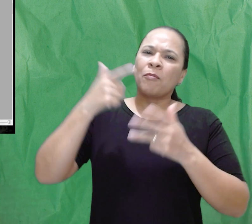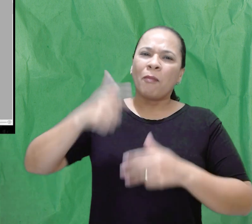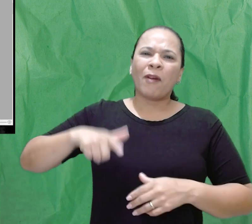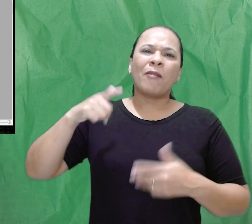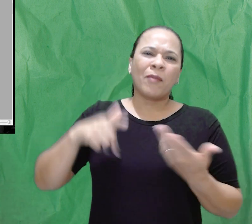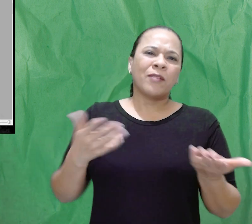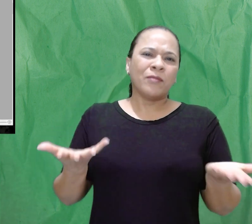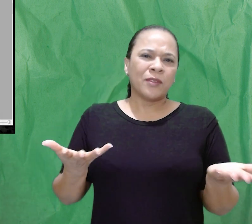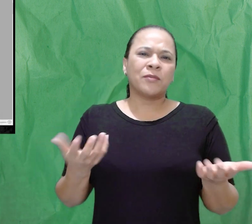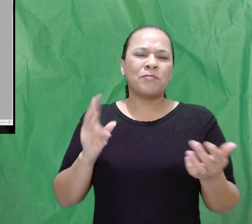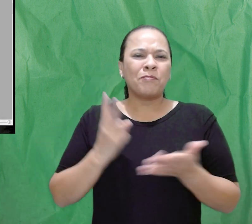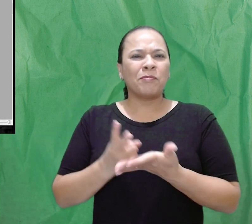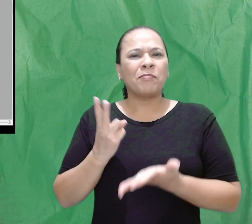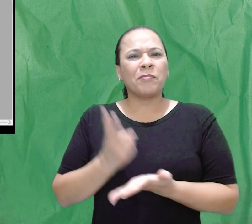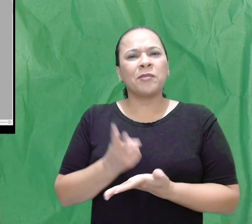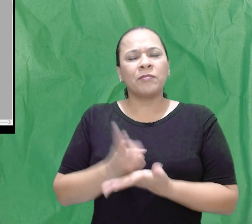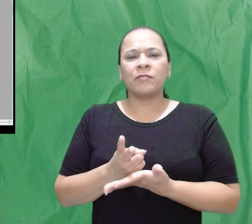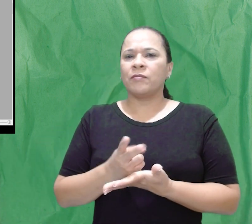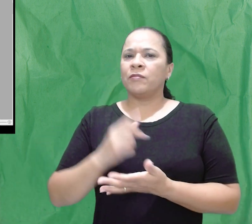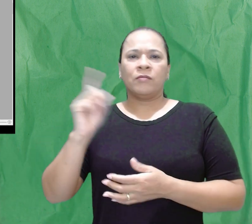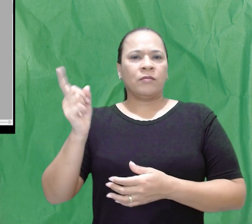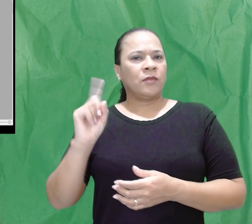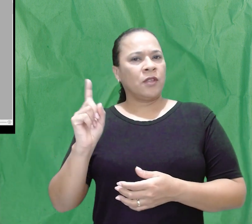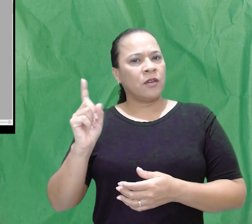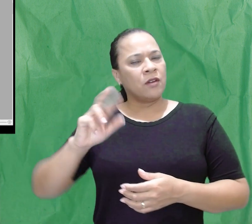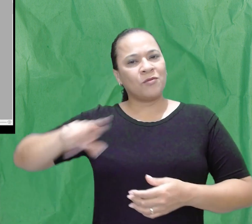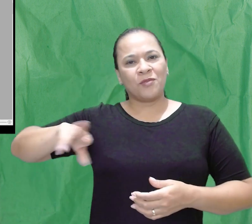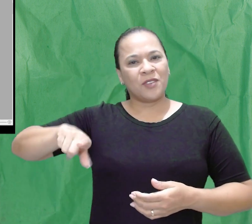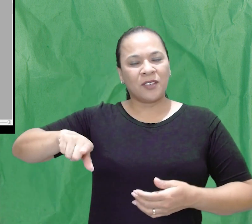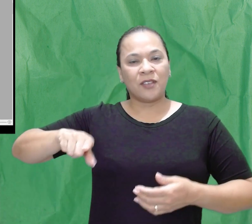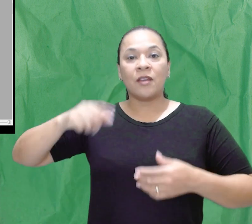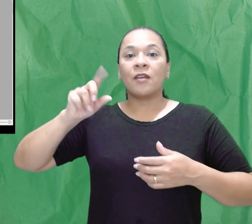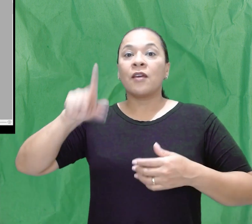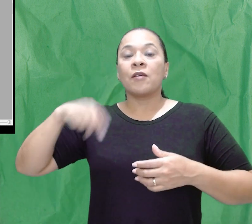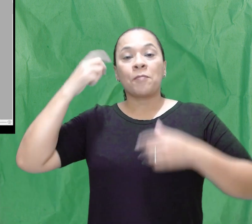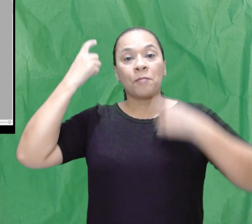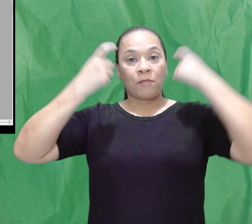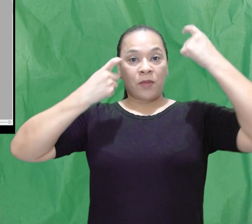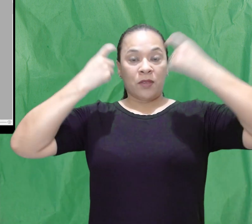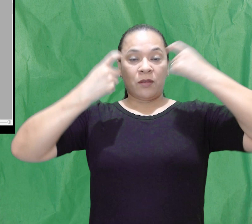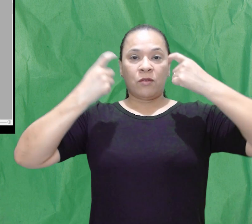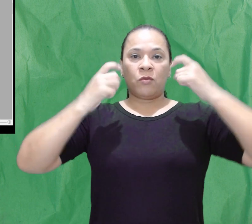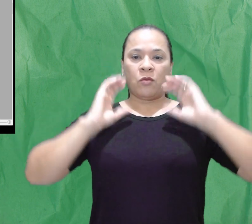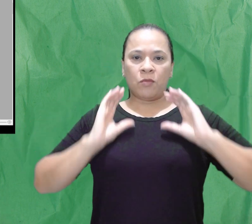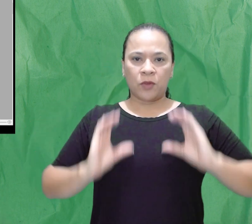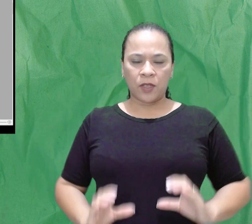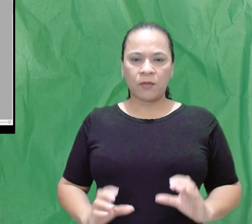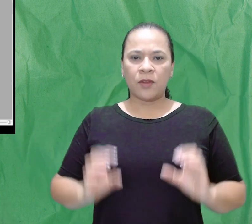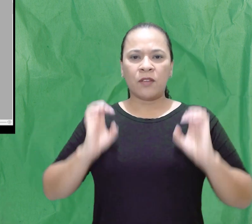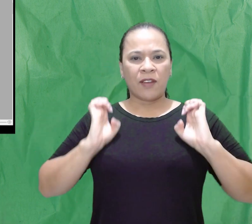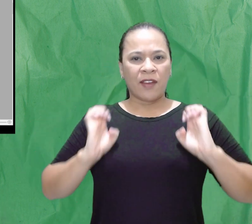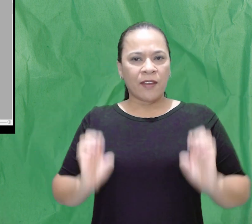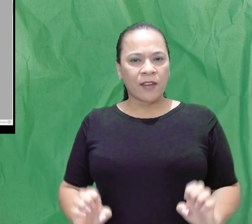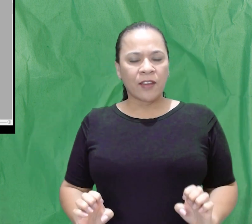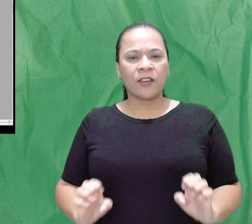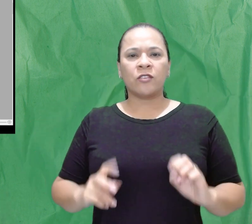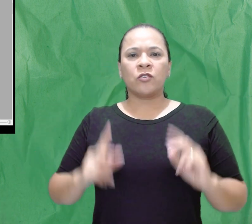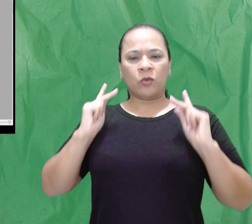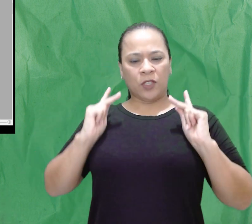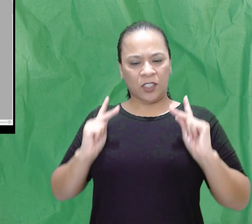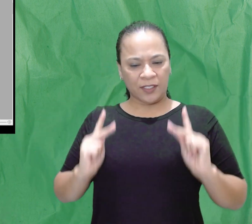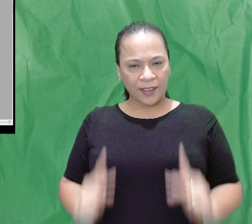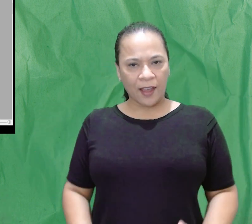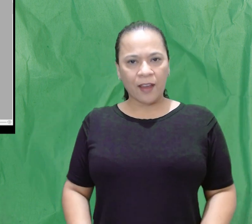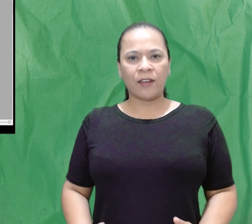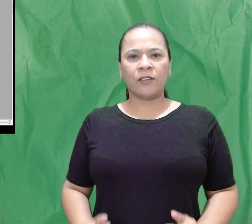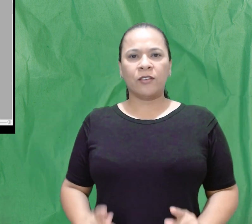não pode deixar de mencionar que o comportamento ético, que está relacionado com valores de honestidade,